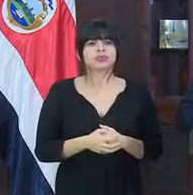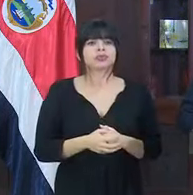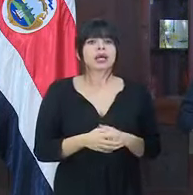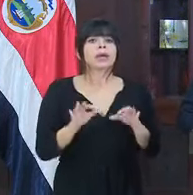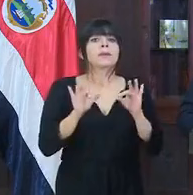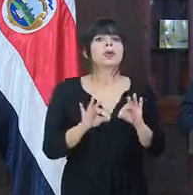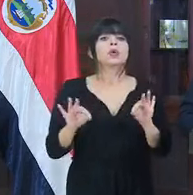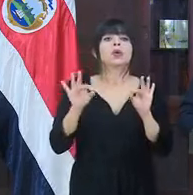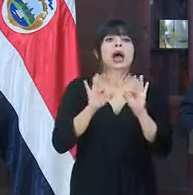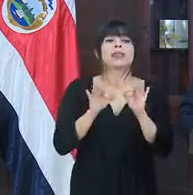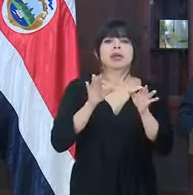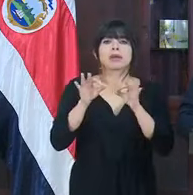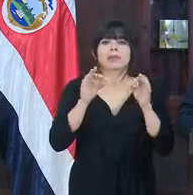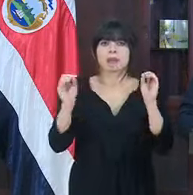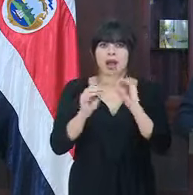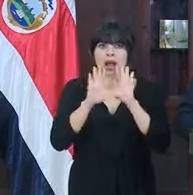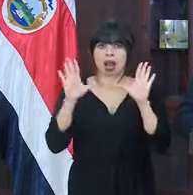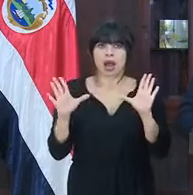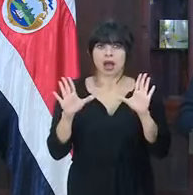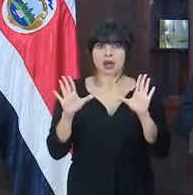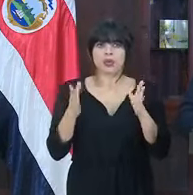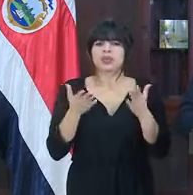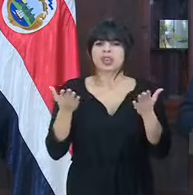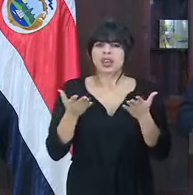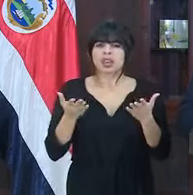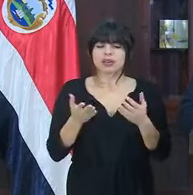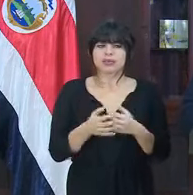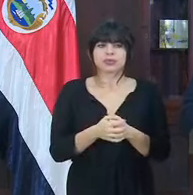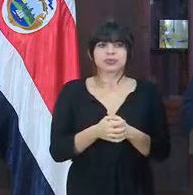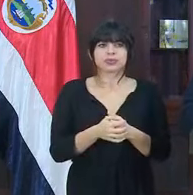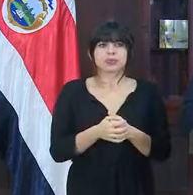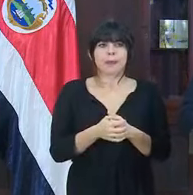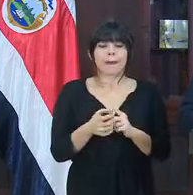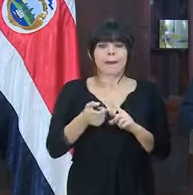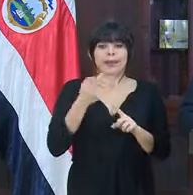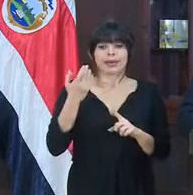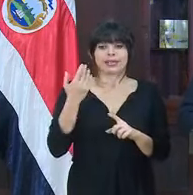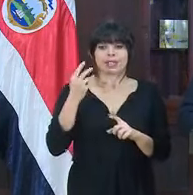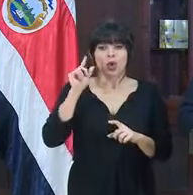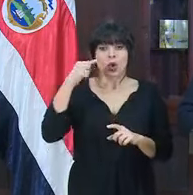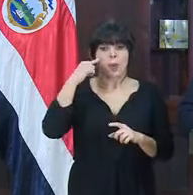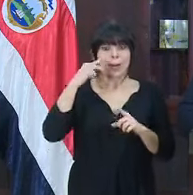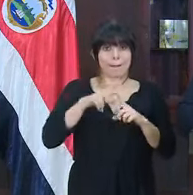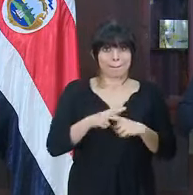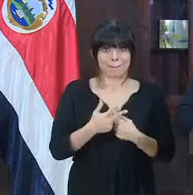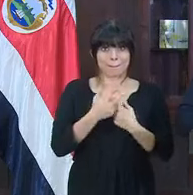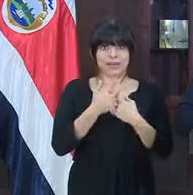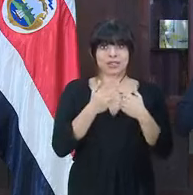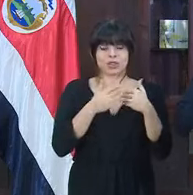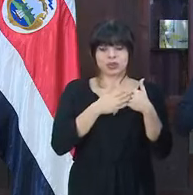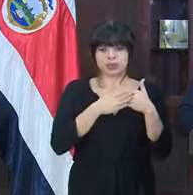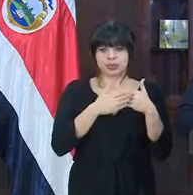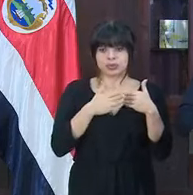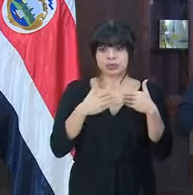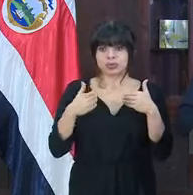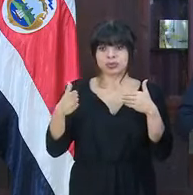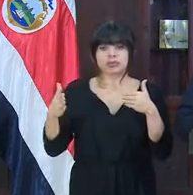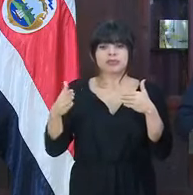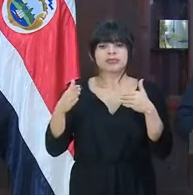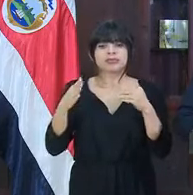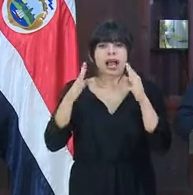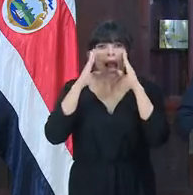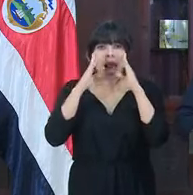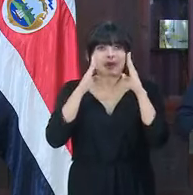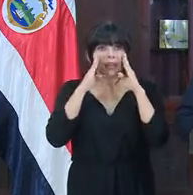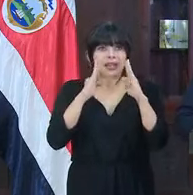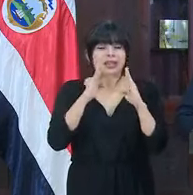Es importante dejar claro acá que desde que inició el gobierno, la atención a